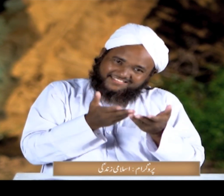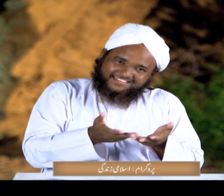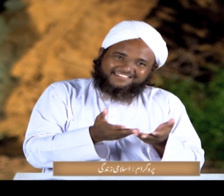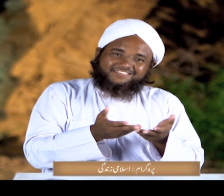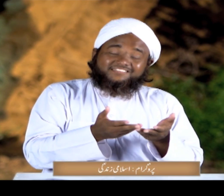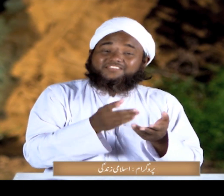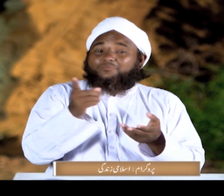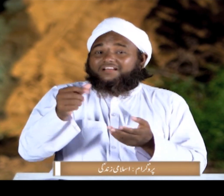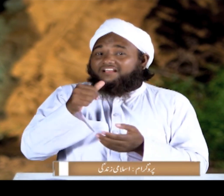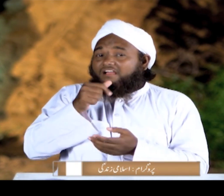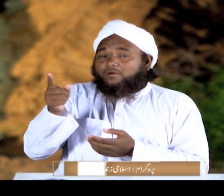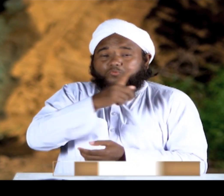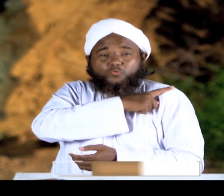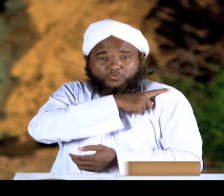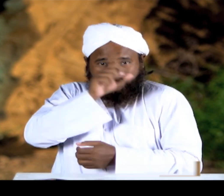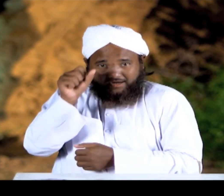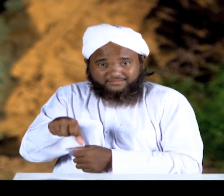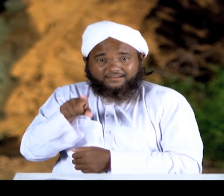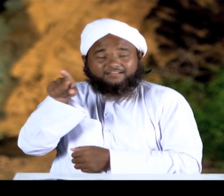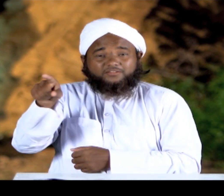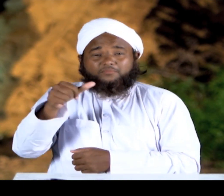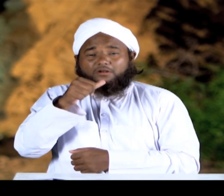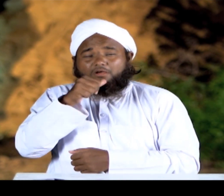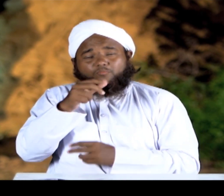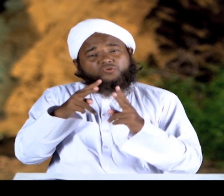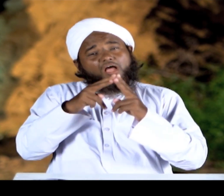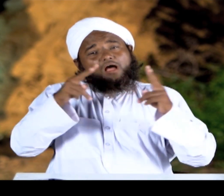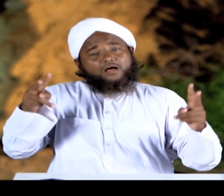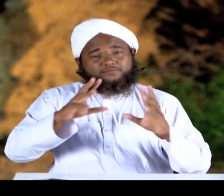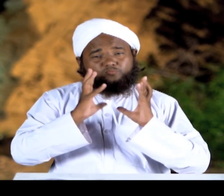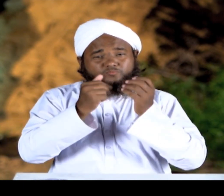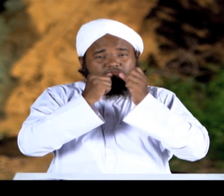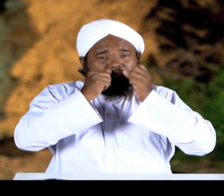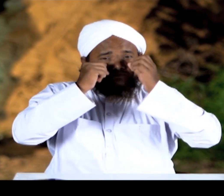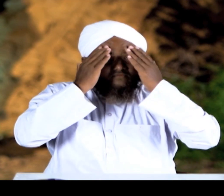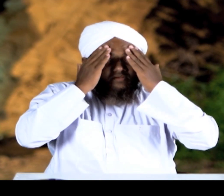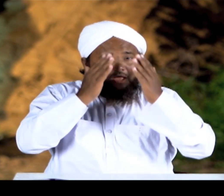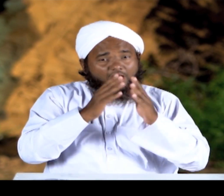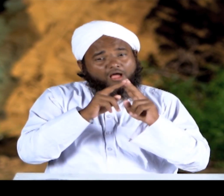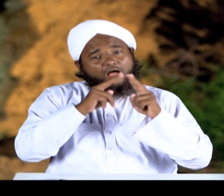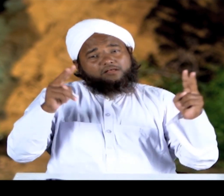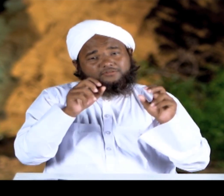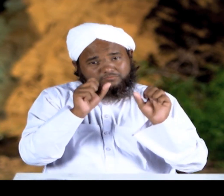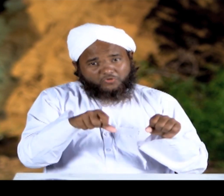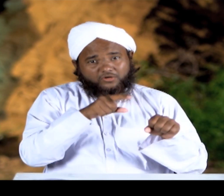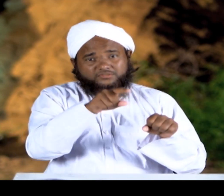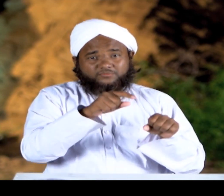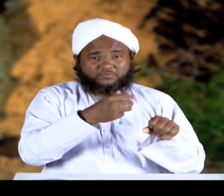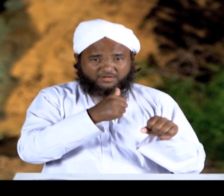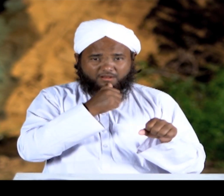تمہارے والد گناہگار تھے لیکن مجھ پر کثرت سے درود پاک بھیجتے تھے۔ جب یہ اس تکلیف میں مبتلا ہوئے تو مجھ سے فریاد